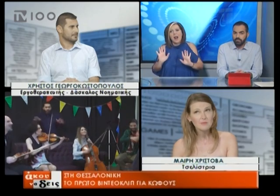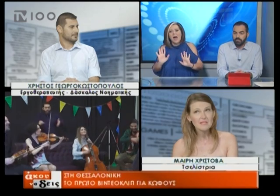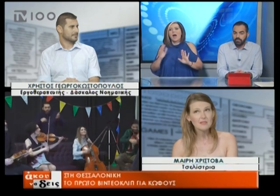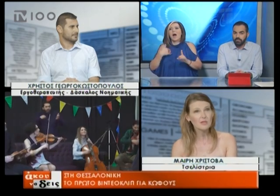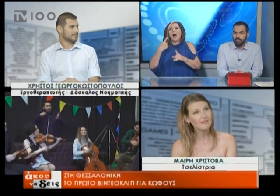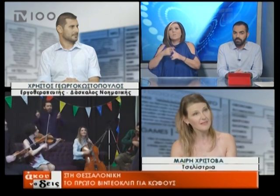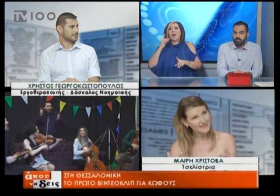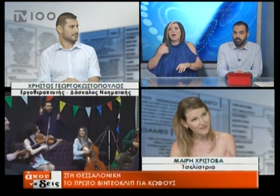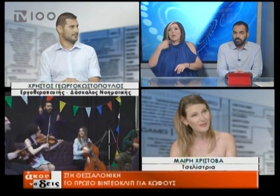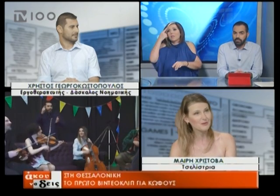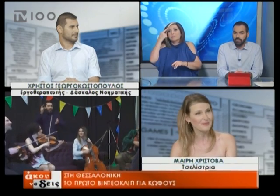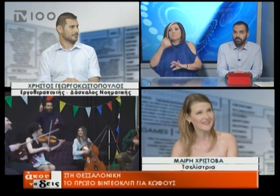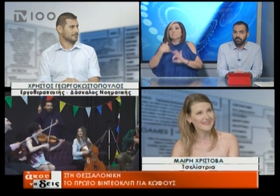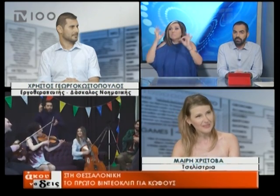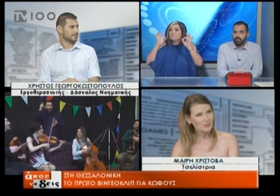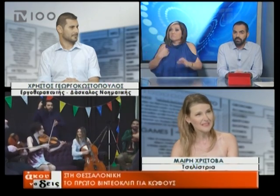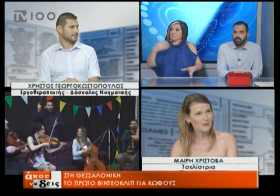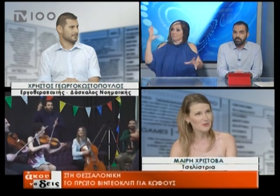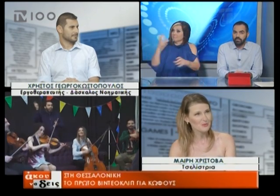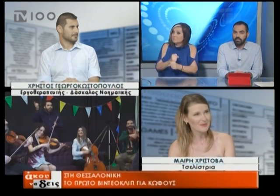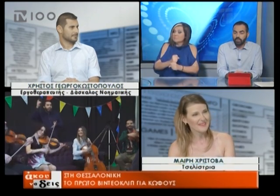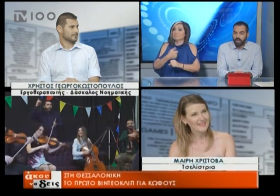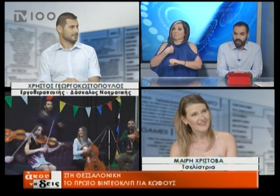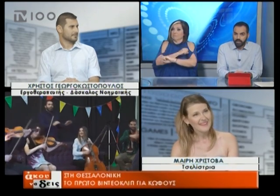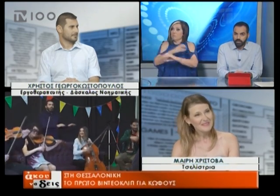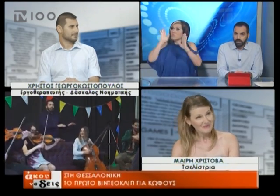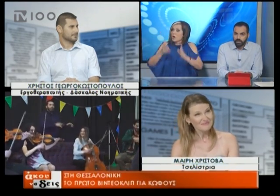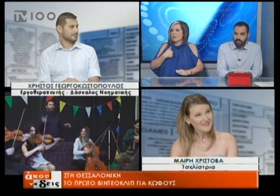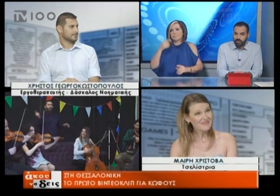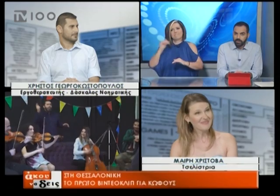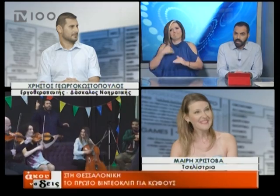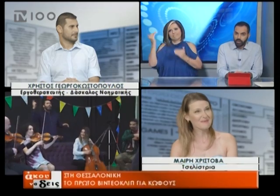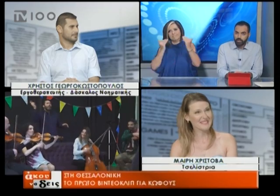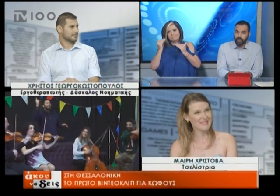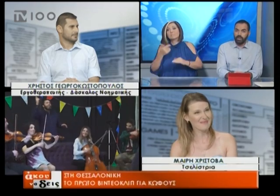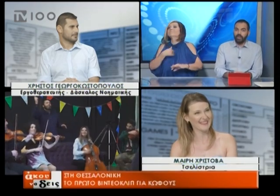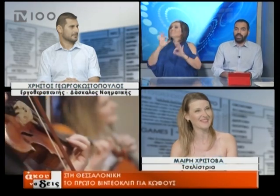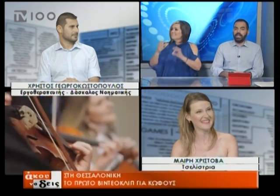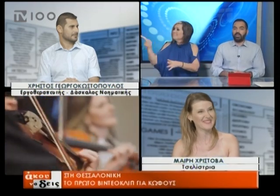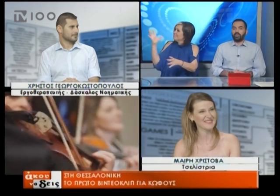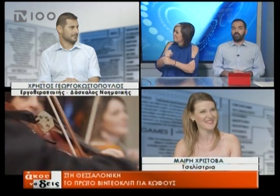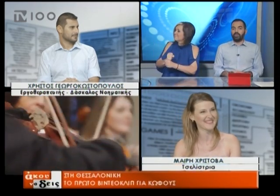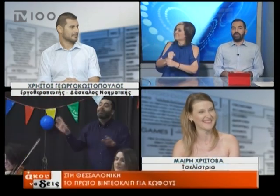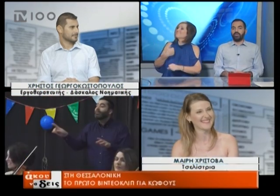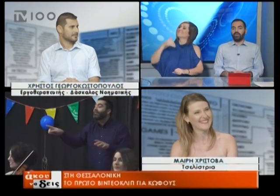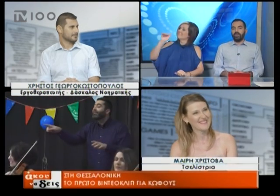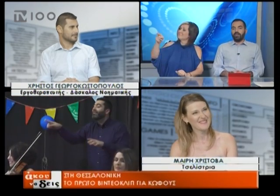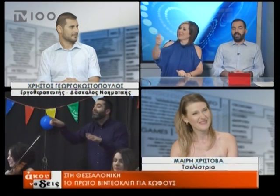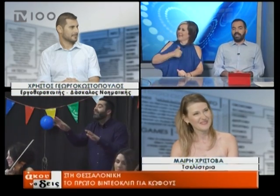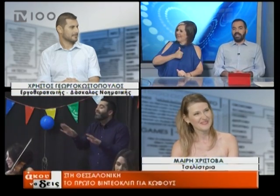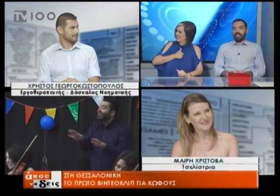δεν ήμασταν σίγουροι αν θα καταφέρουμε να το μεταδώσουμε. Το καταφέρατε όμως. Ναι, για έτσι μας είπε ο Χρήστος. Για να ρωτήσουμε τον Χρήστο.